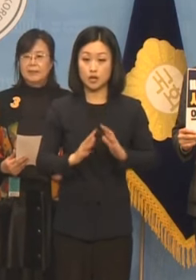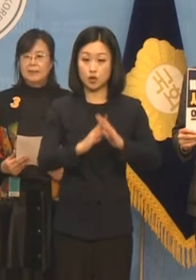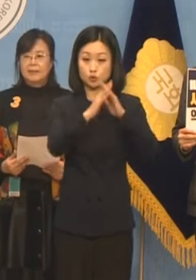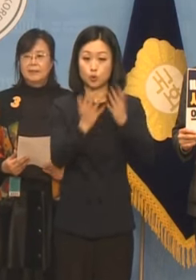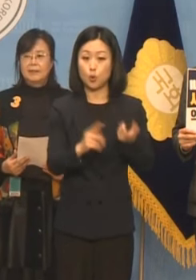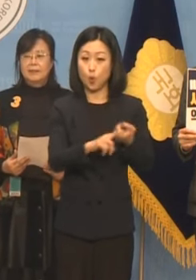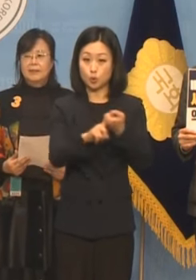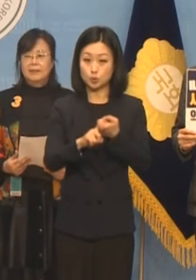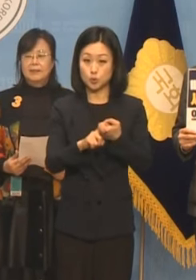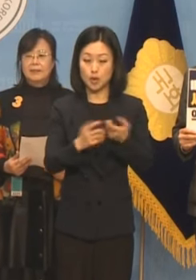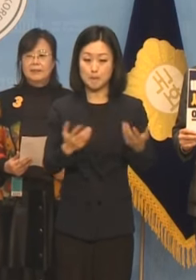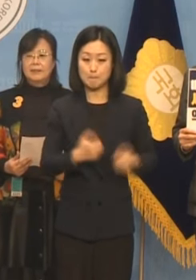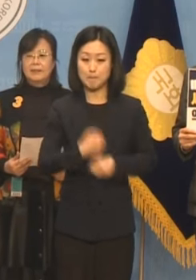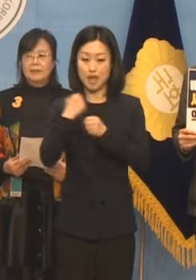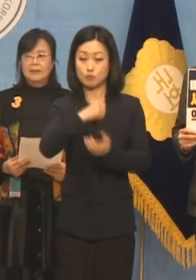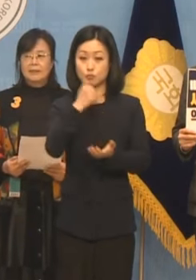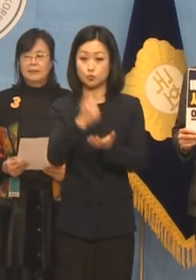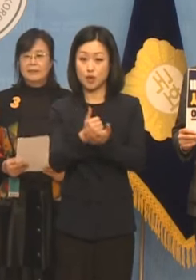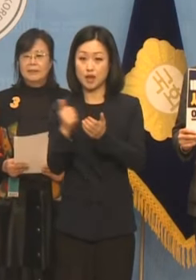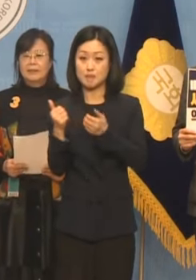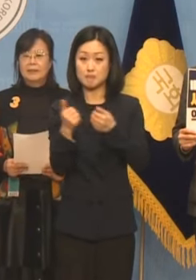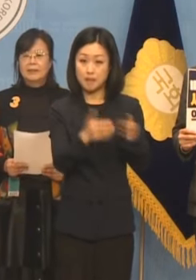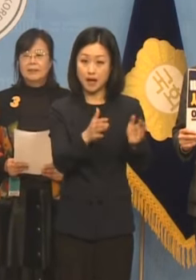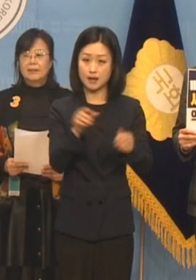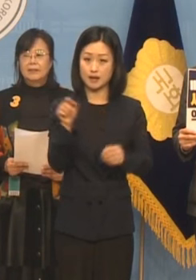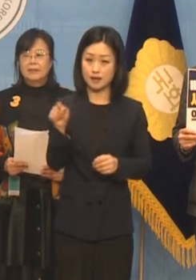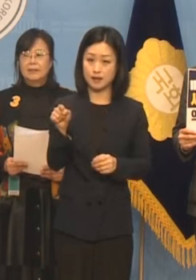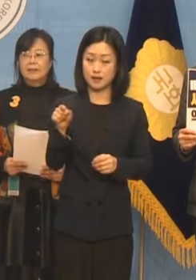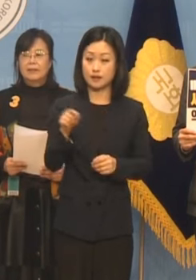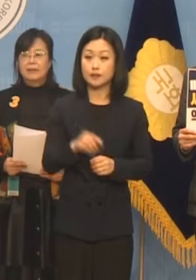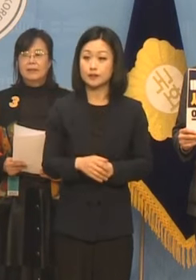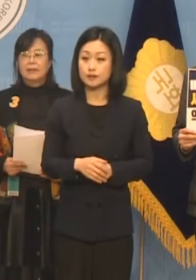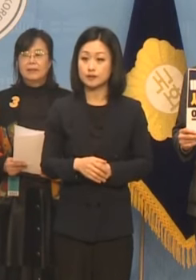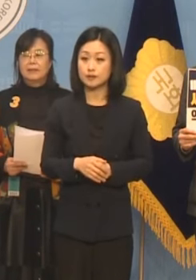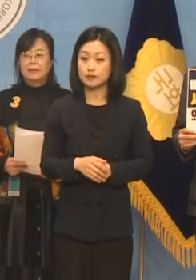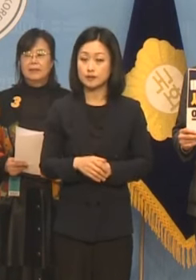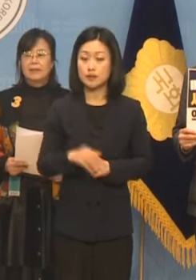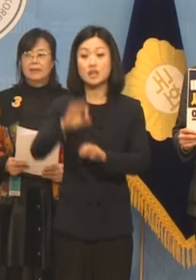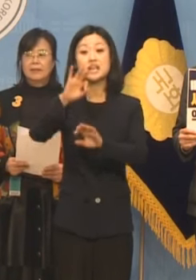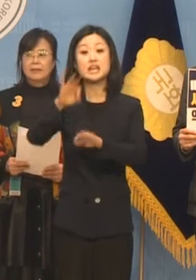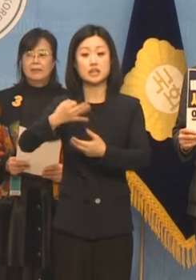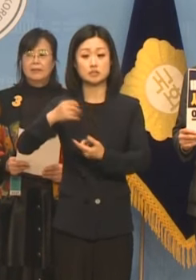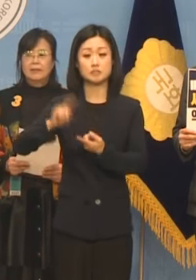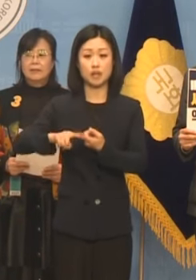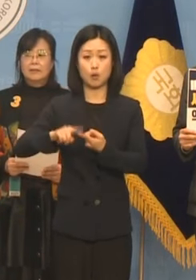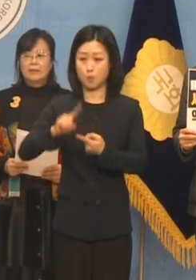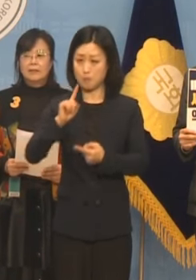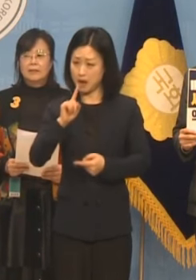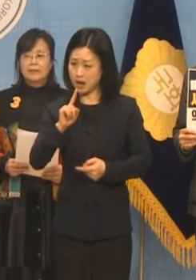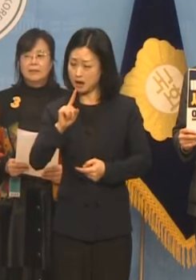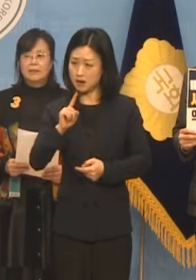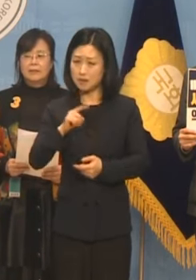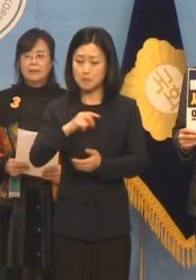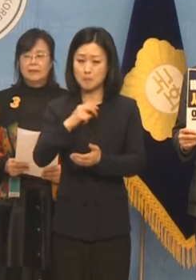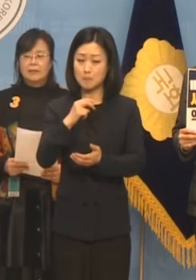간부들을 배임 횡령죄로 몰아붙인 원래비가 임금에 해당된다는 판결은